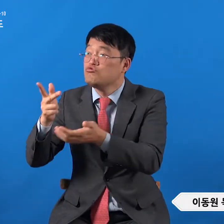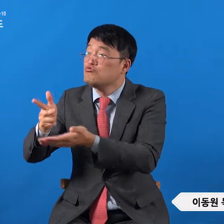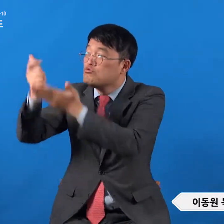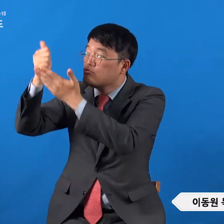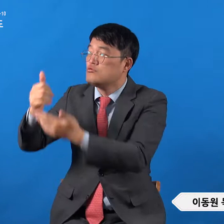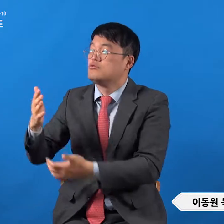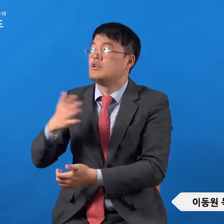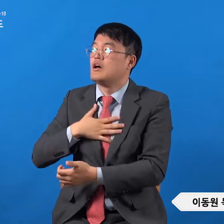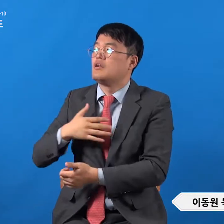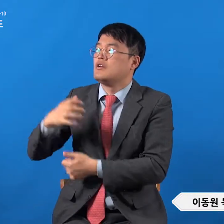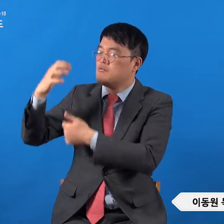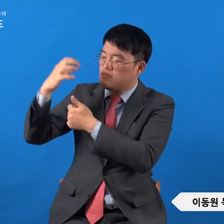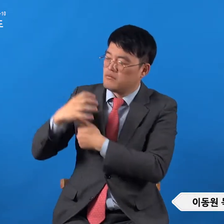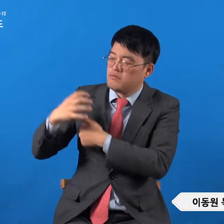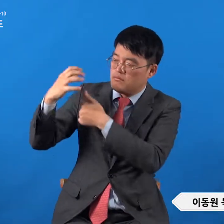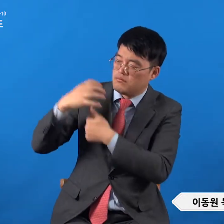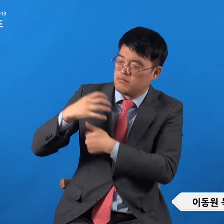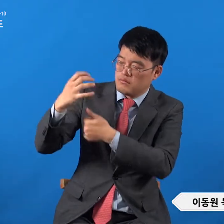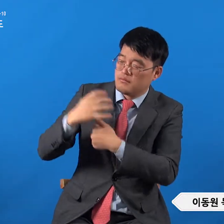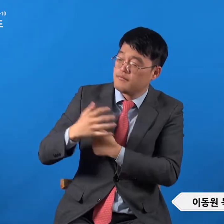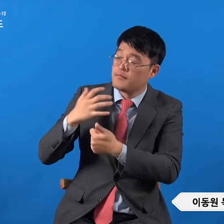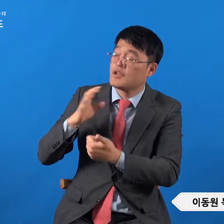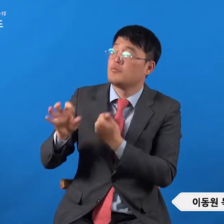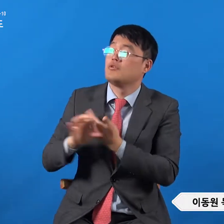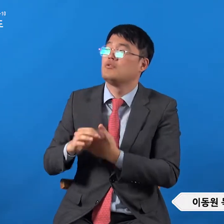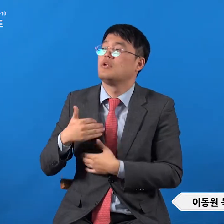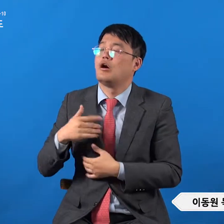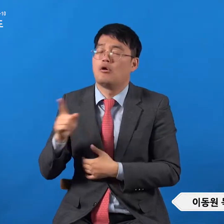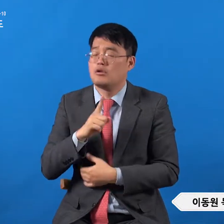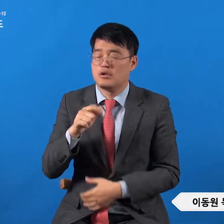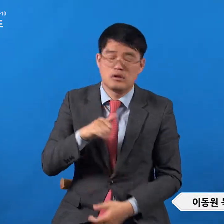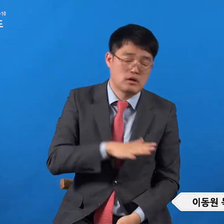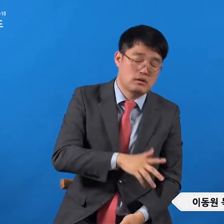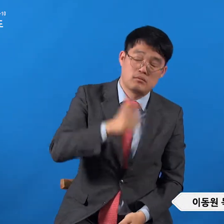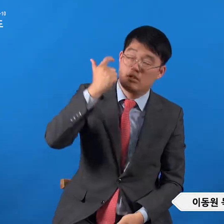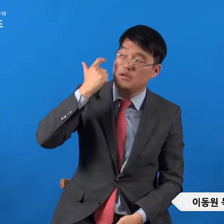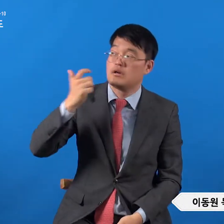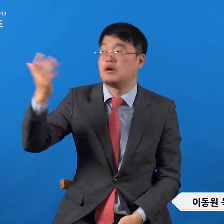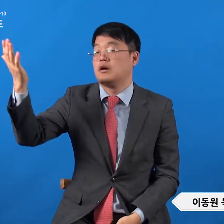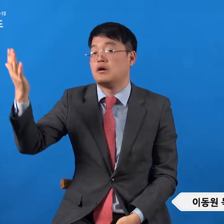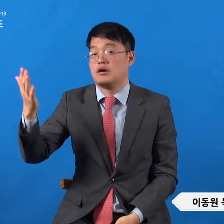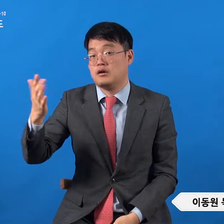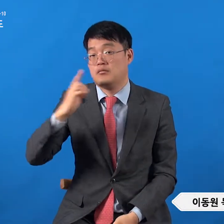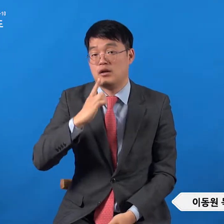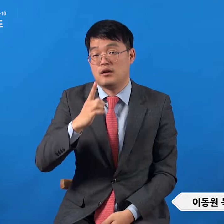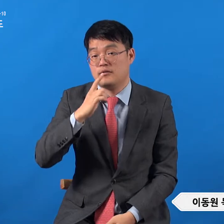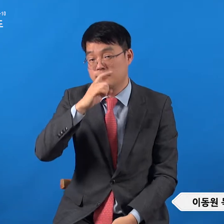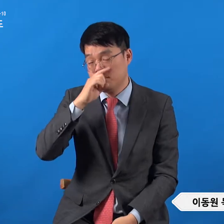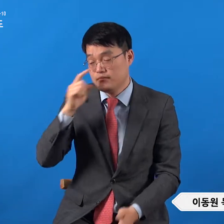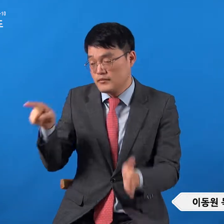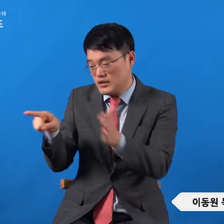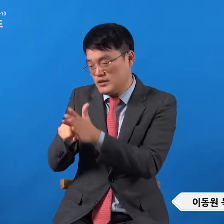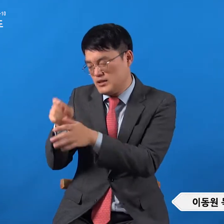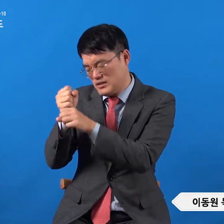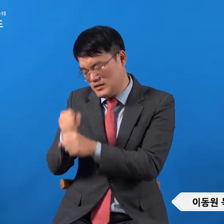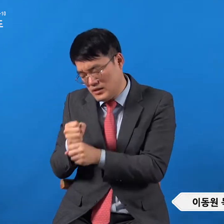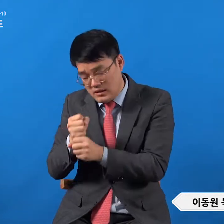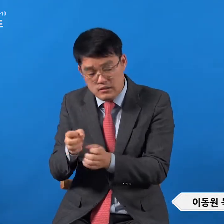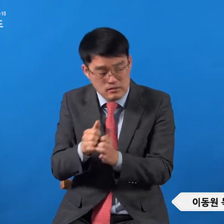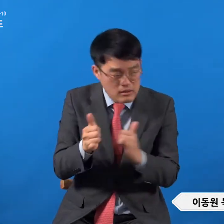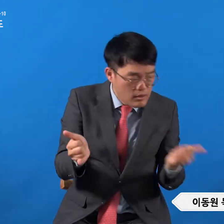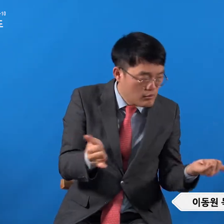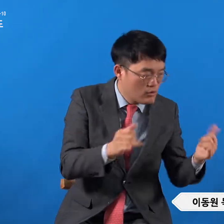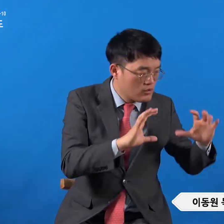나를 박대하시면 그랬어요. 주 나를 박대하시면 나 어디 가리까? 의지할